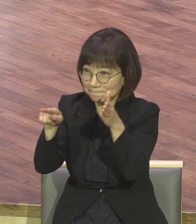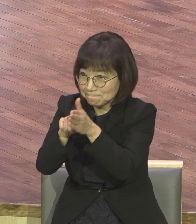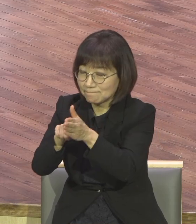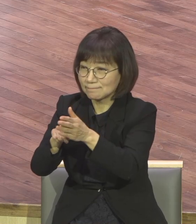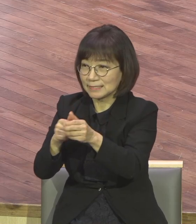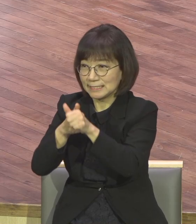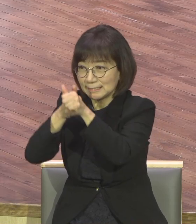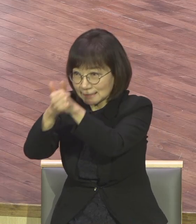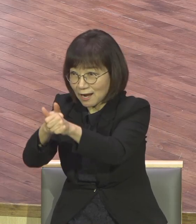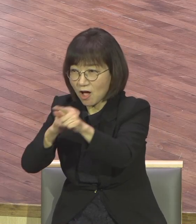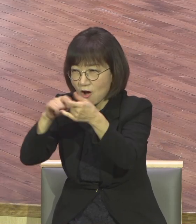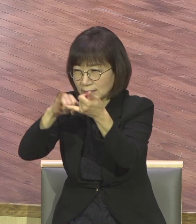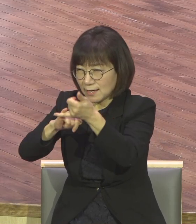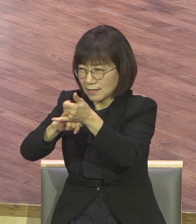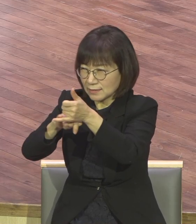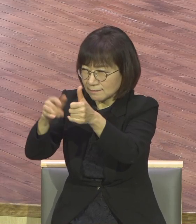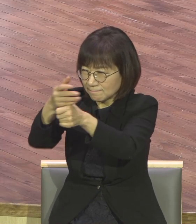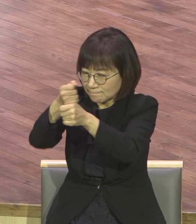삶을 사는 것이